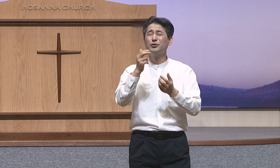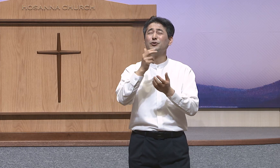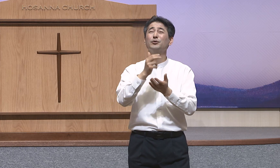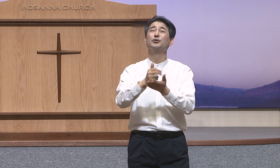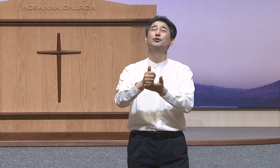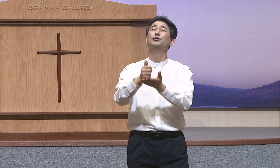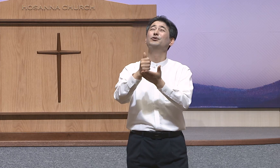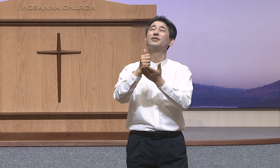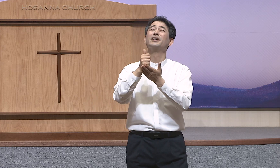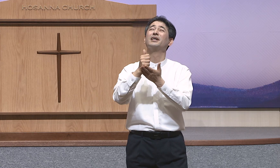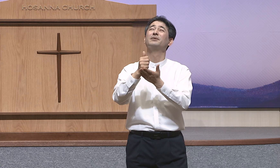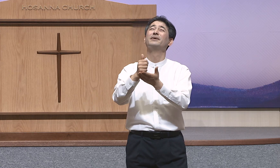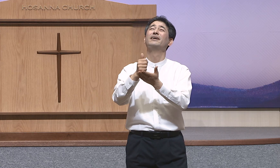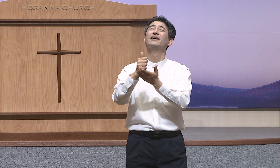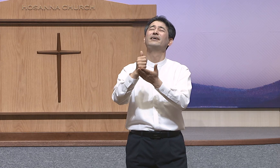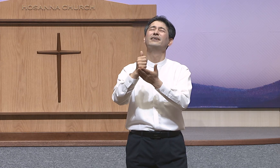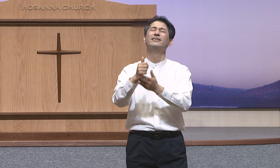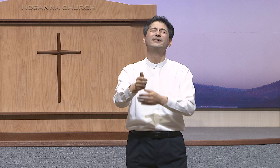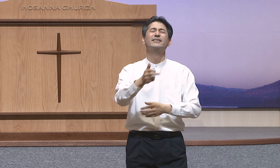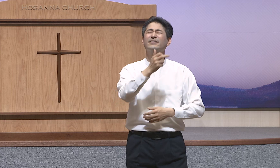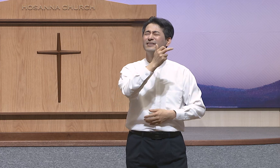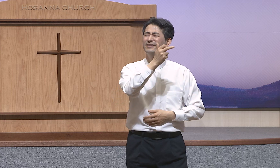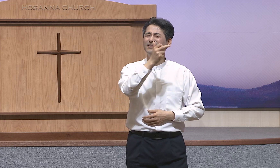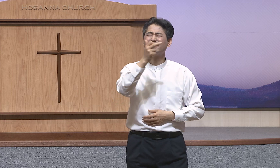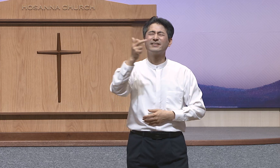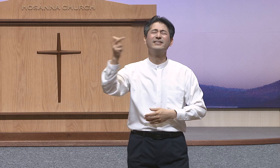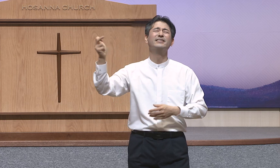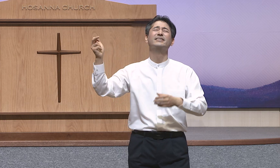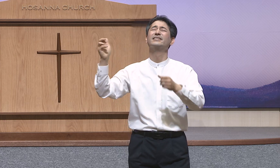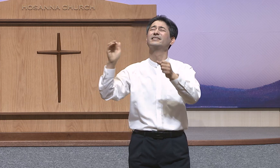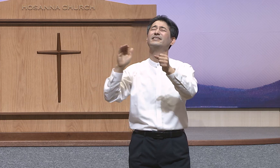변함없는 주님의 크신